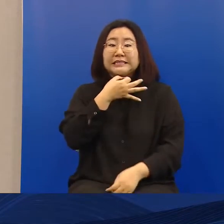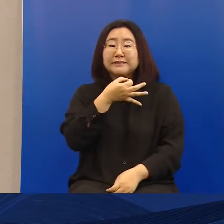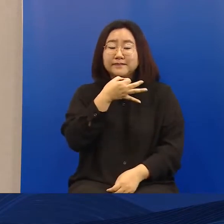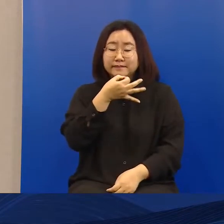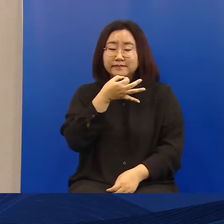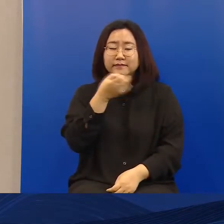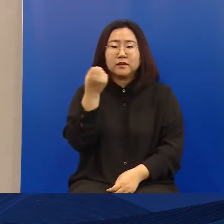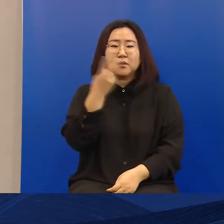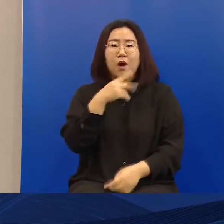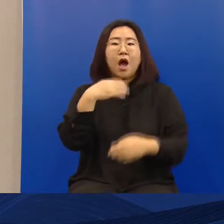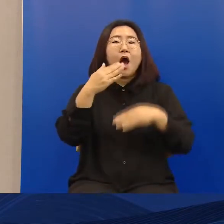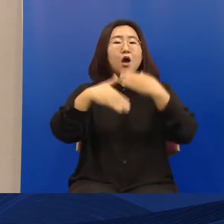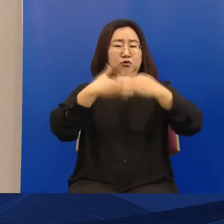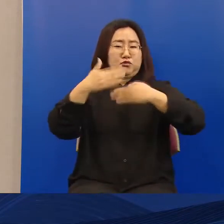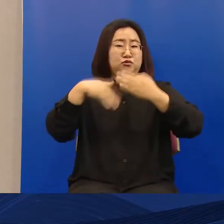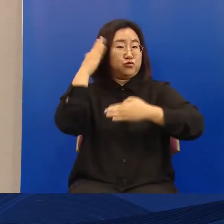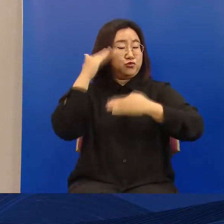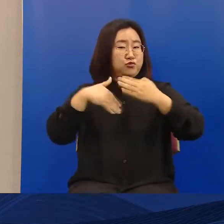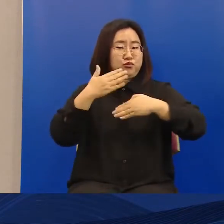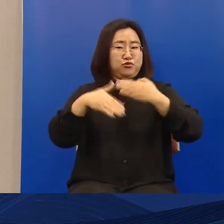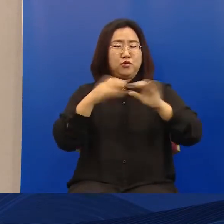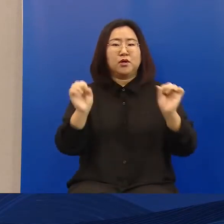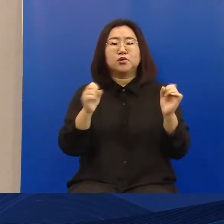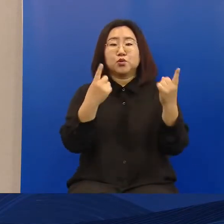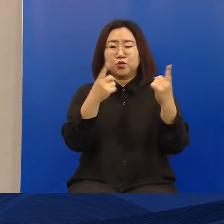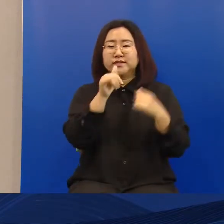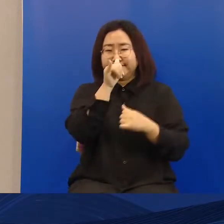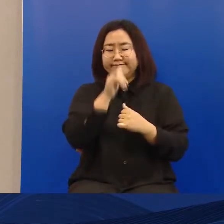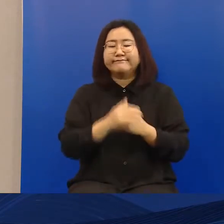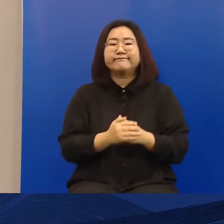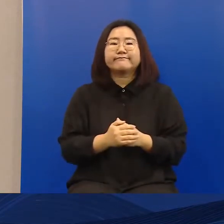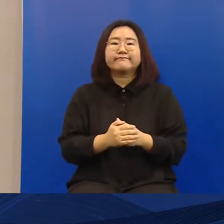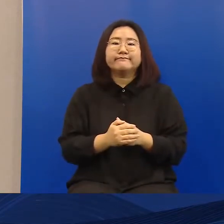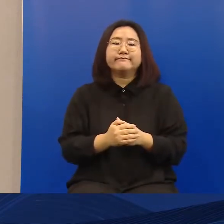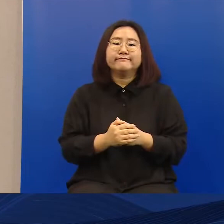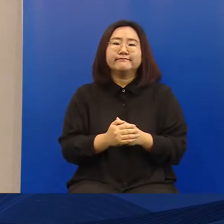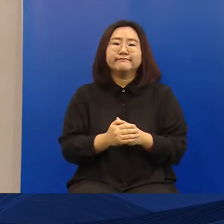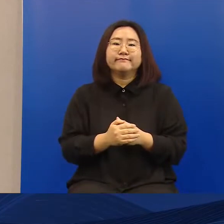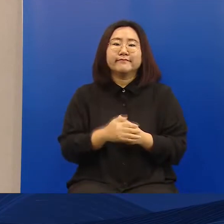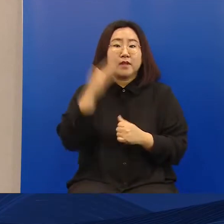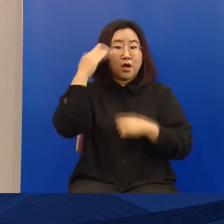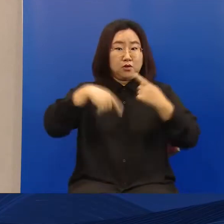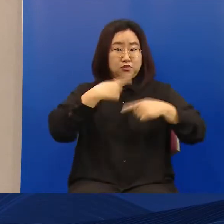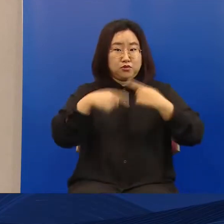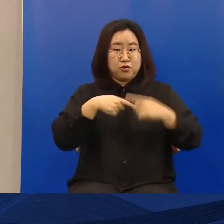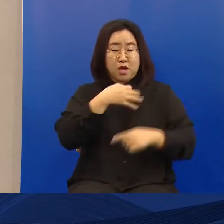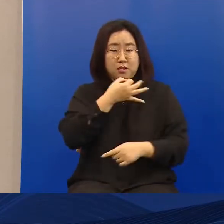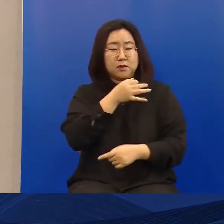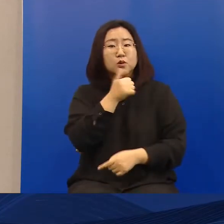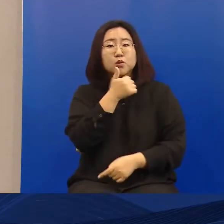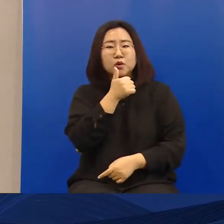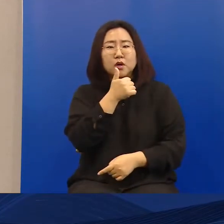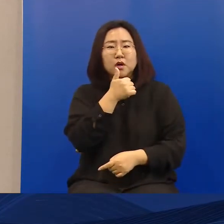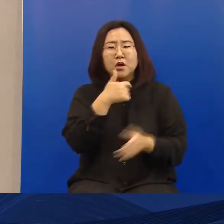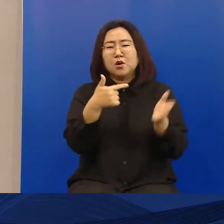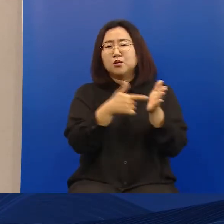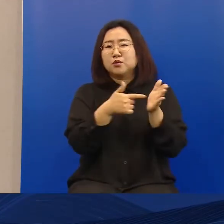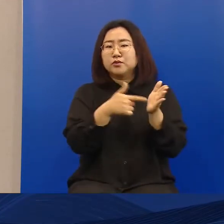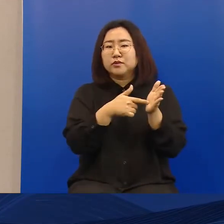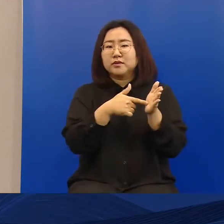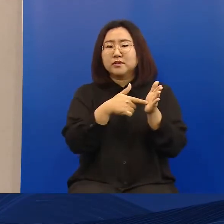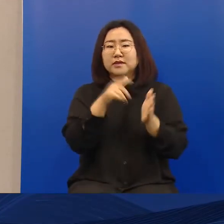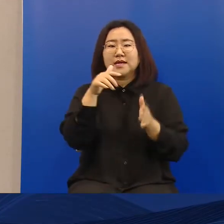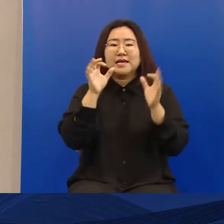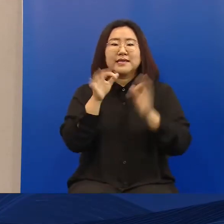음성 통역과 한국 수어 통역으로 동시에 진행이 되겠습니다. 한국 수어 음성 통역은 제주도